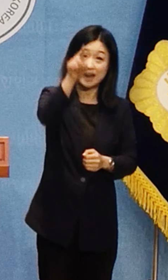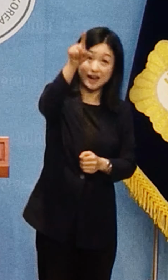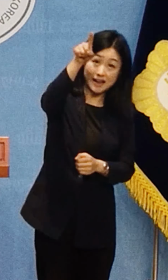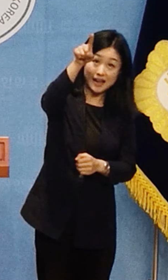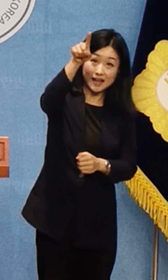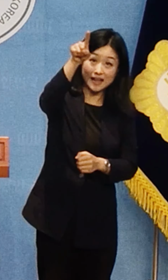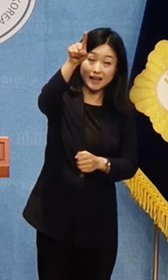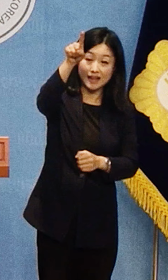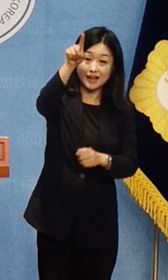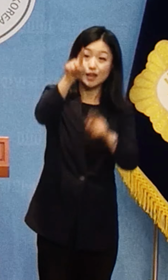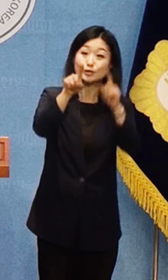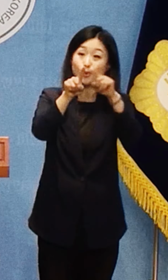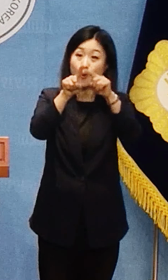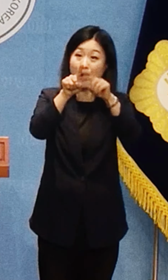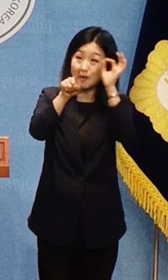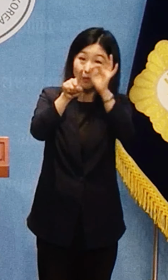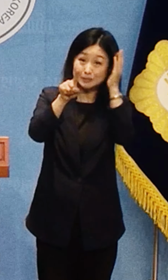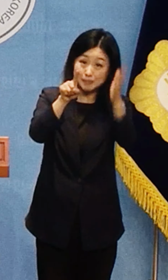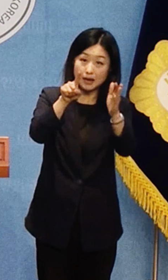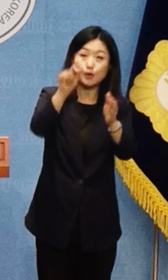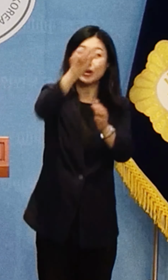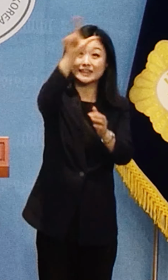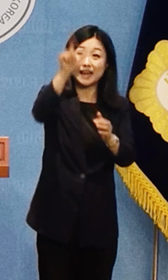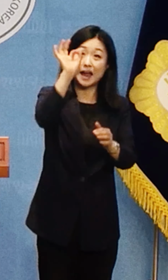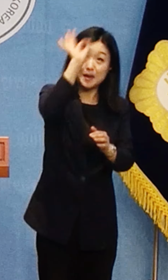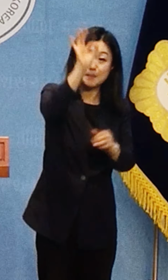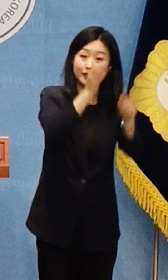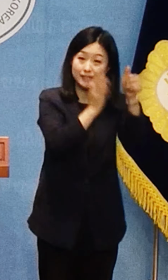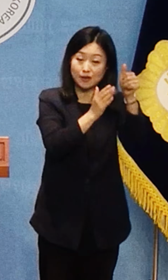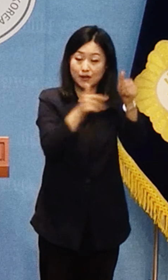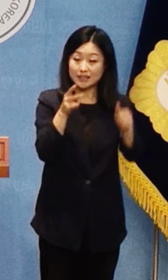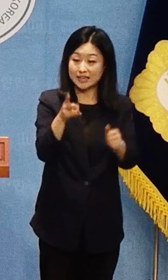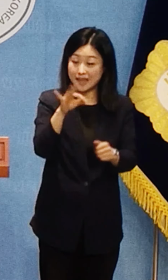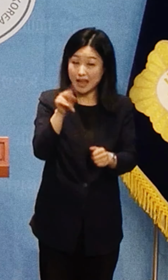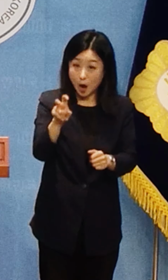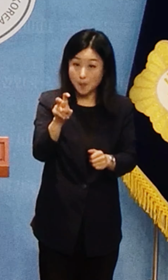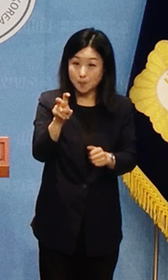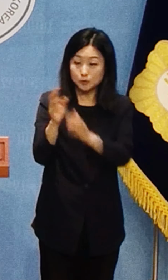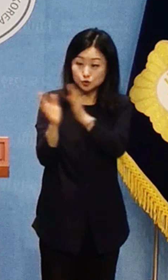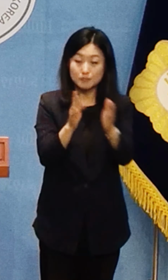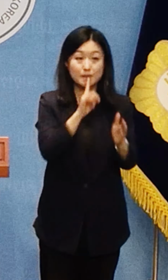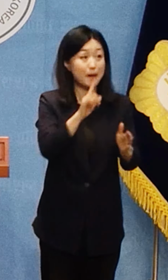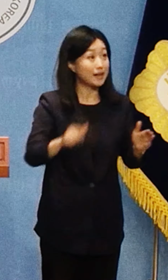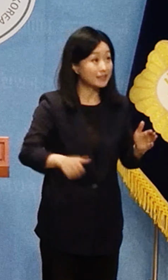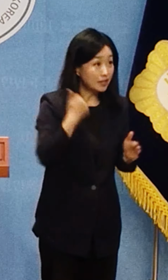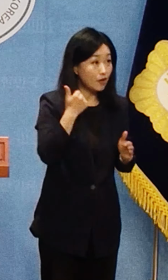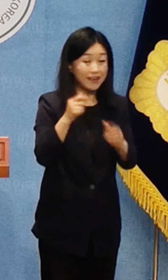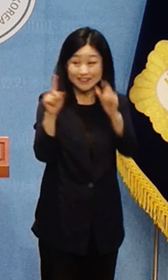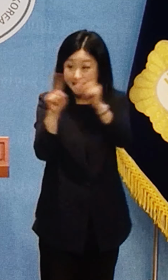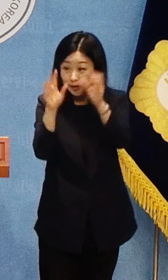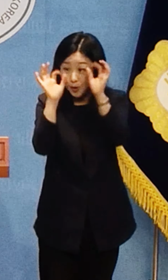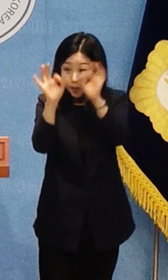말고 달을 좀 보길 바랍니다 개엄 준비 주장에 경로지도 국민의 마음을